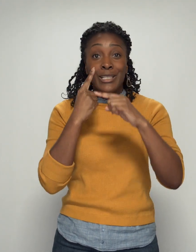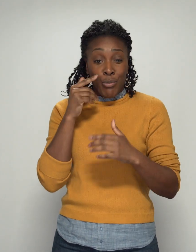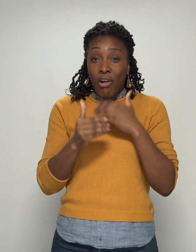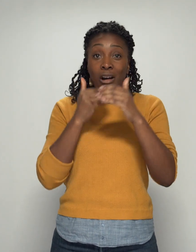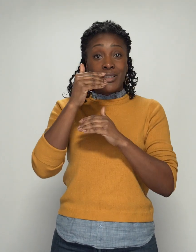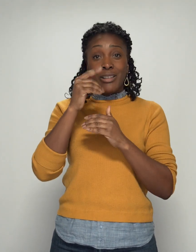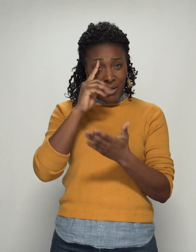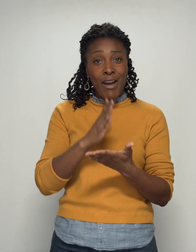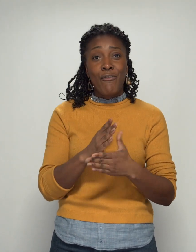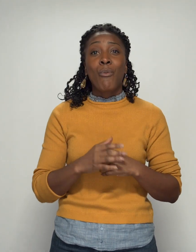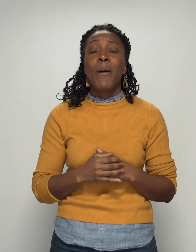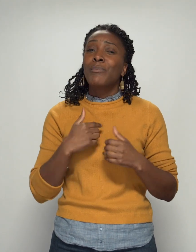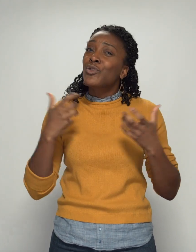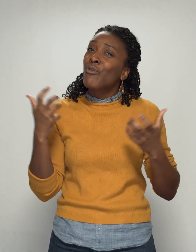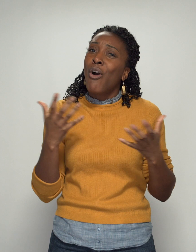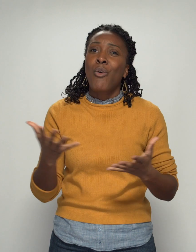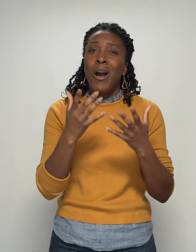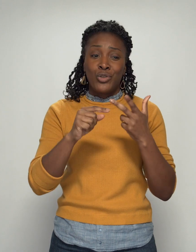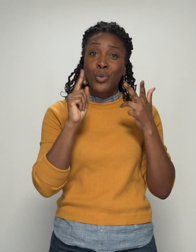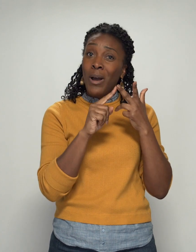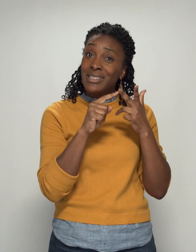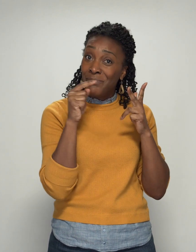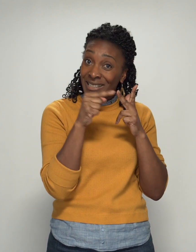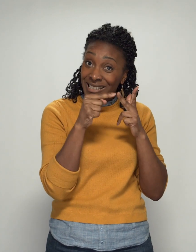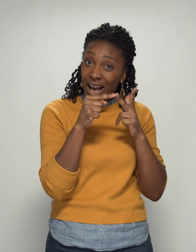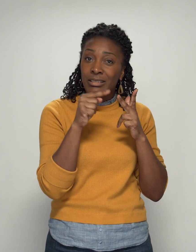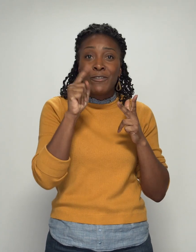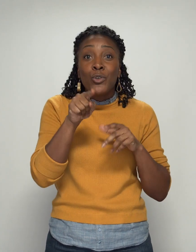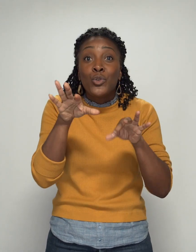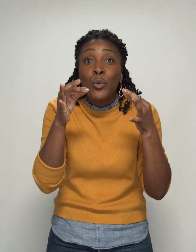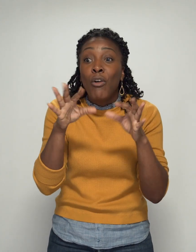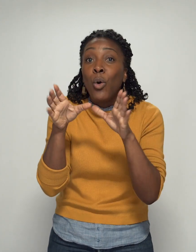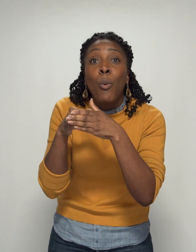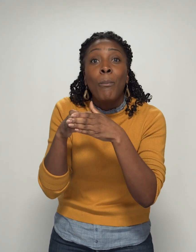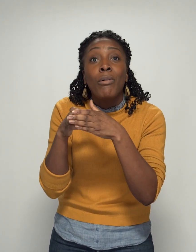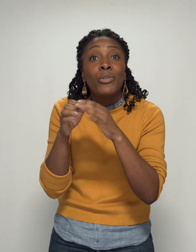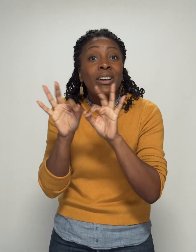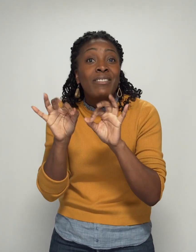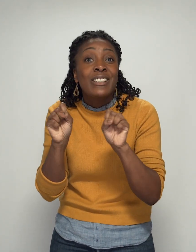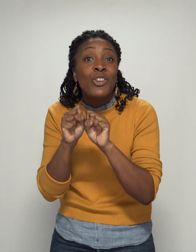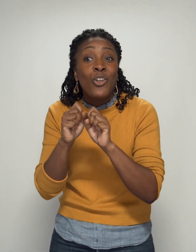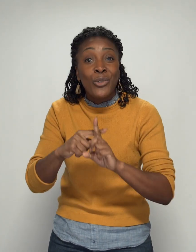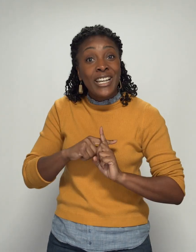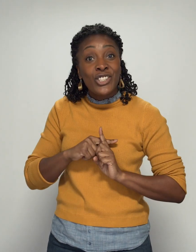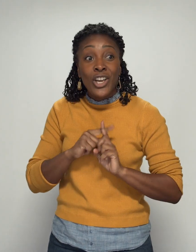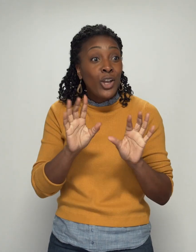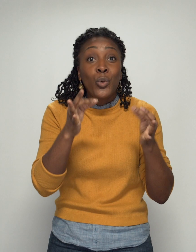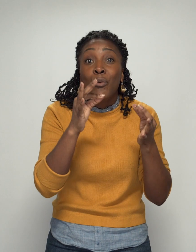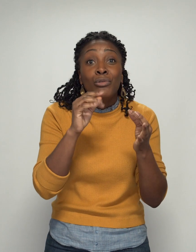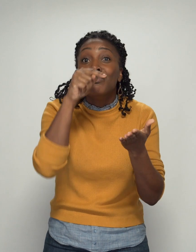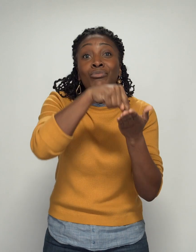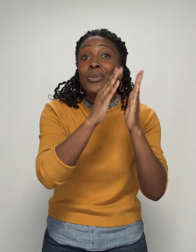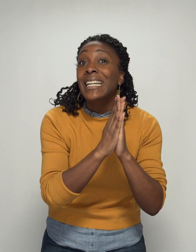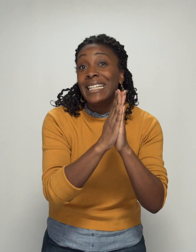dans ta foi. Donc je voudrais vraiment t'encourager pour ce troisième pilier à trouver un groupe de croyants, un groupe de chrétiens, une Église,